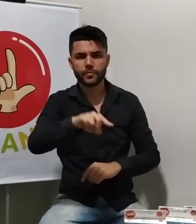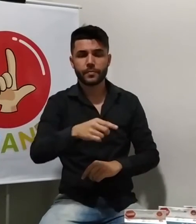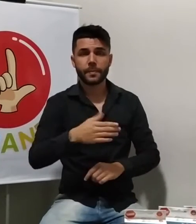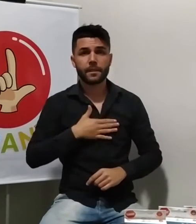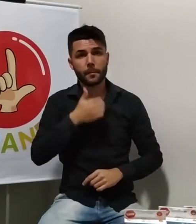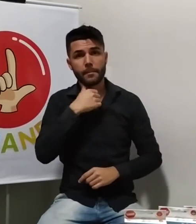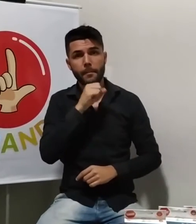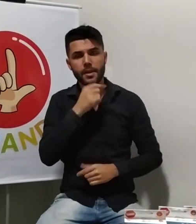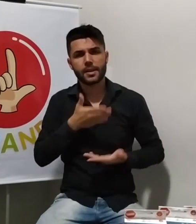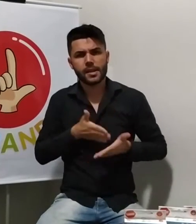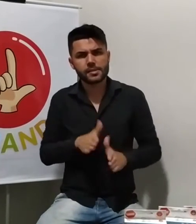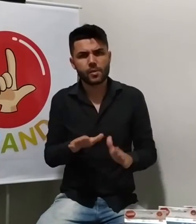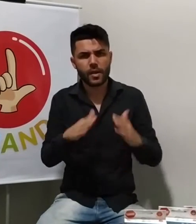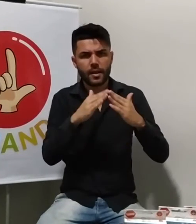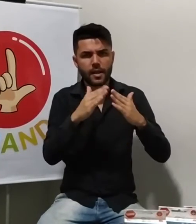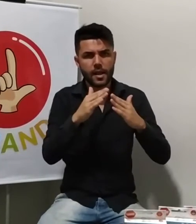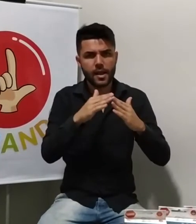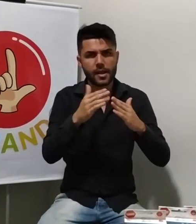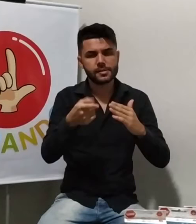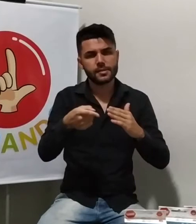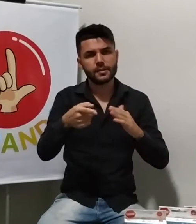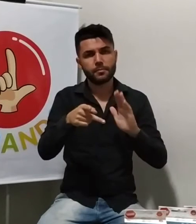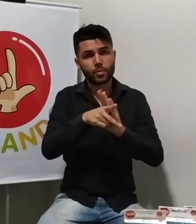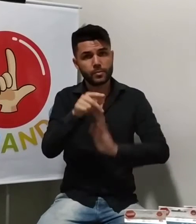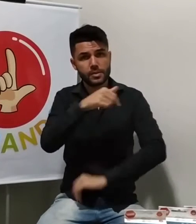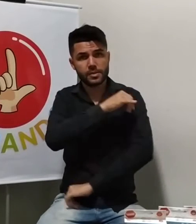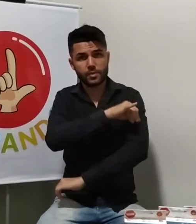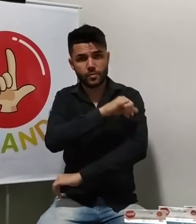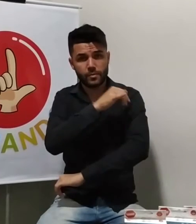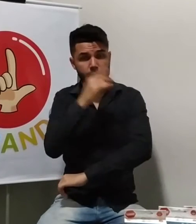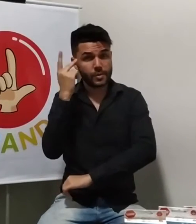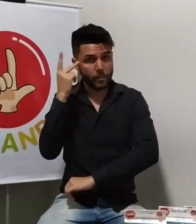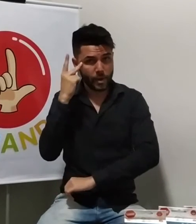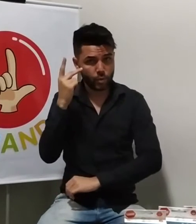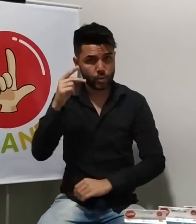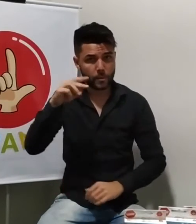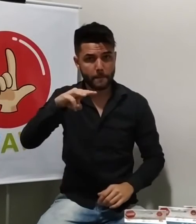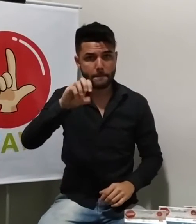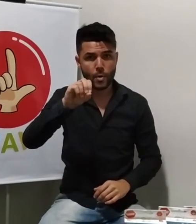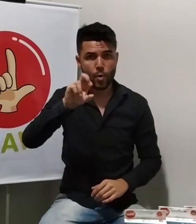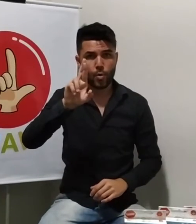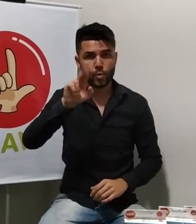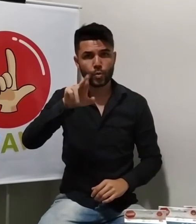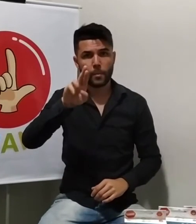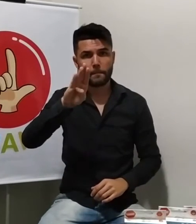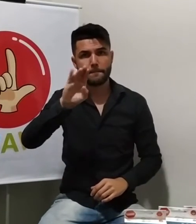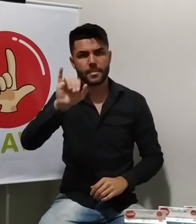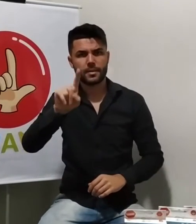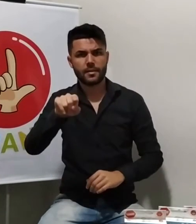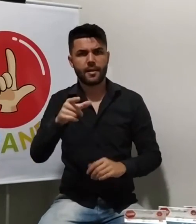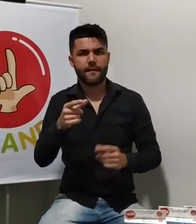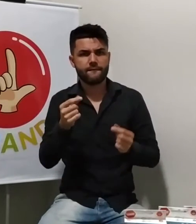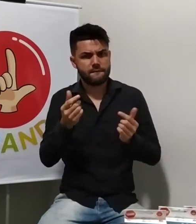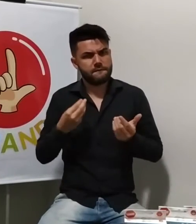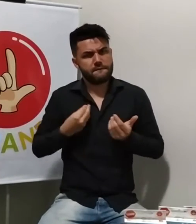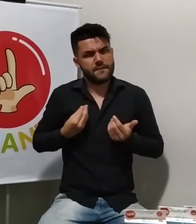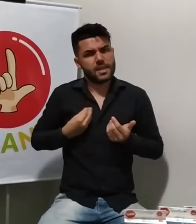é uma ligação entre o Centro-Oeste e o Sudeste. E eles montaram uma fábrica gigantesca lá, que existe os pedaços dela até hoje. E essa